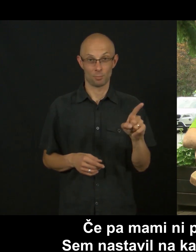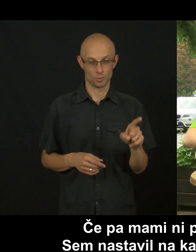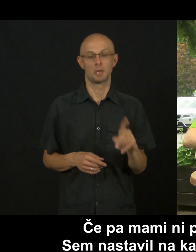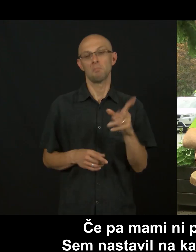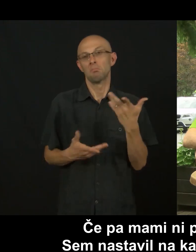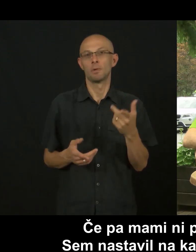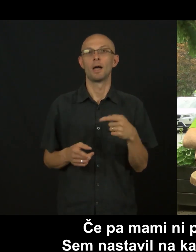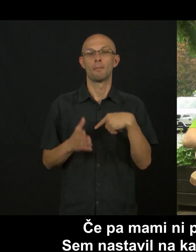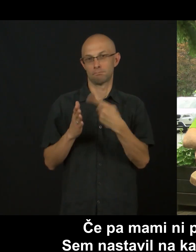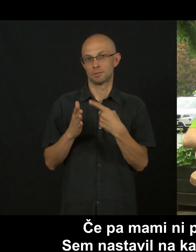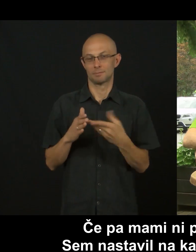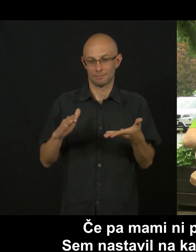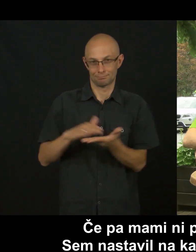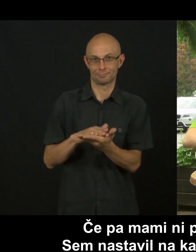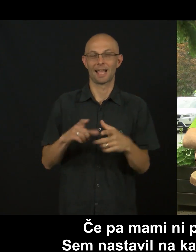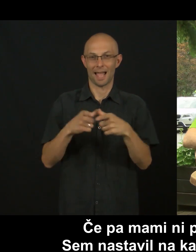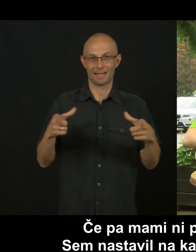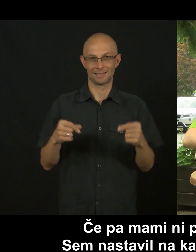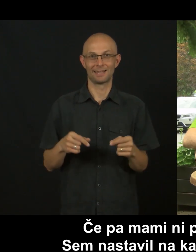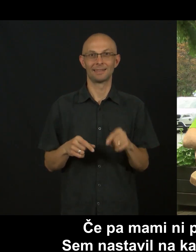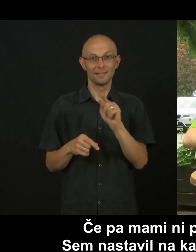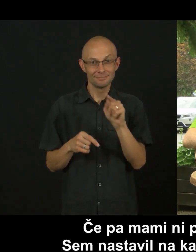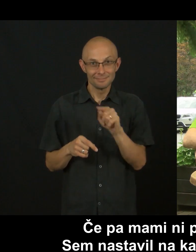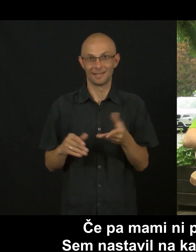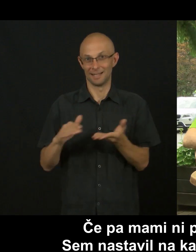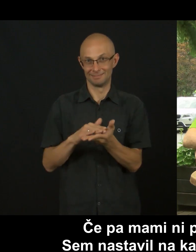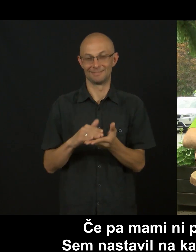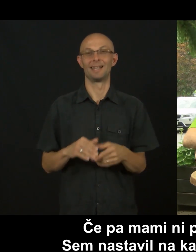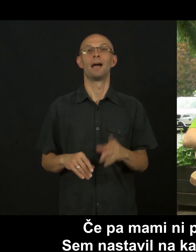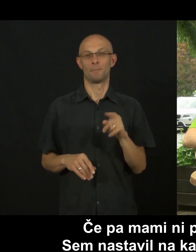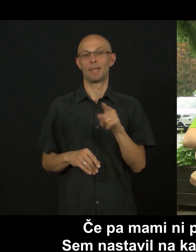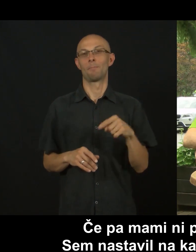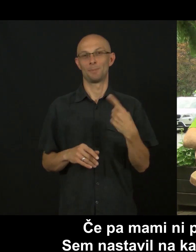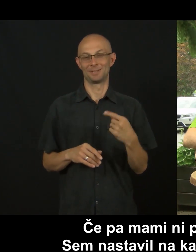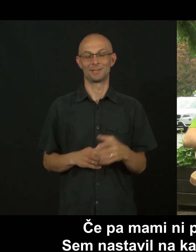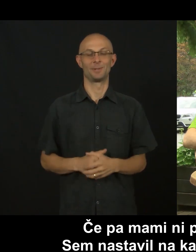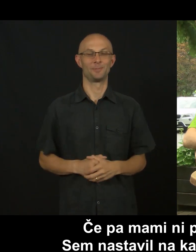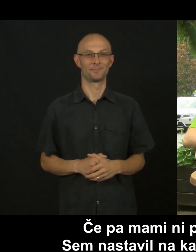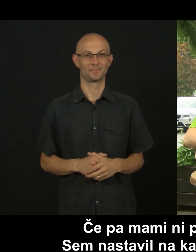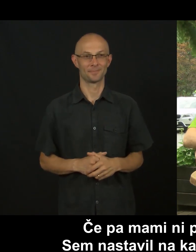mami ni pustila, se je pa posnelo, ne? Bravo. Si pa nastavil na kaseto in se je posnel.